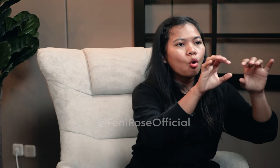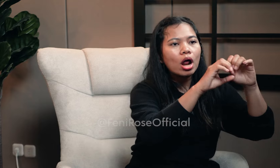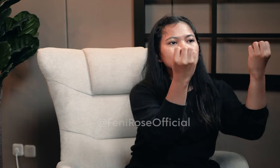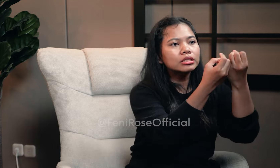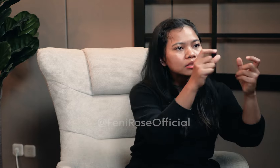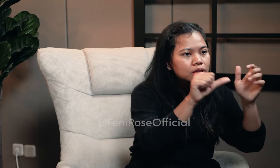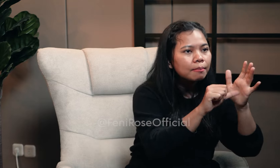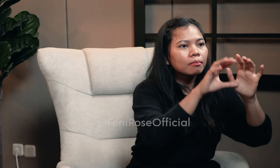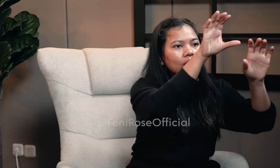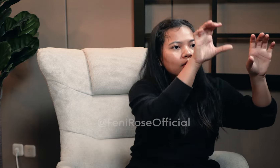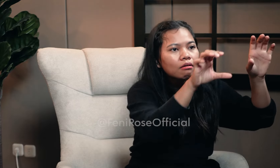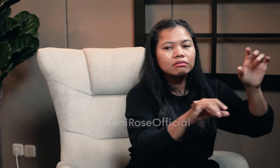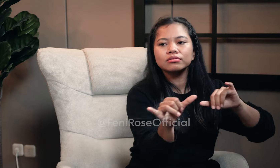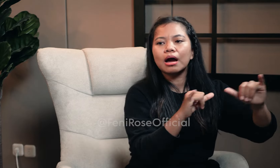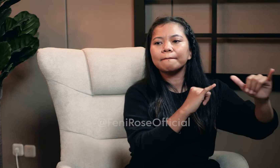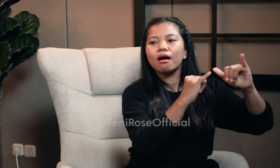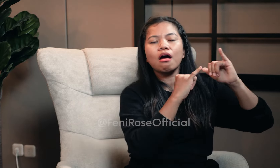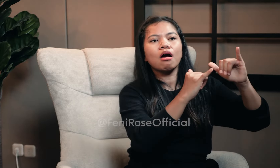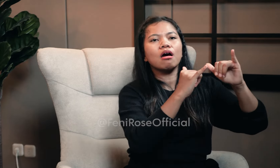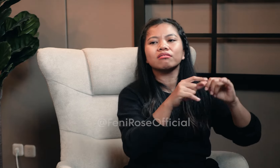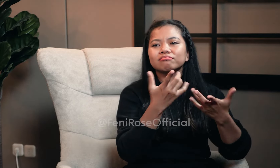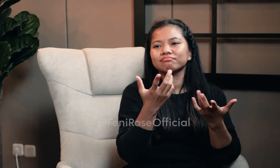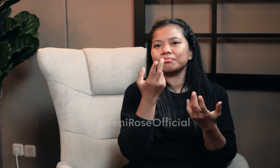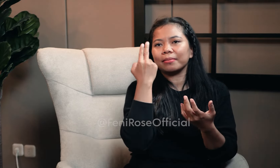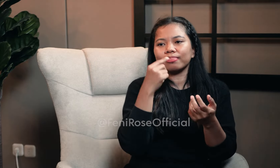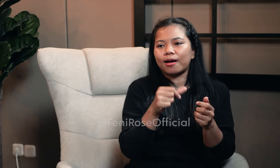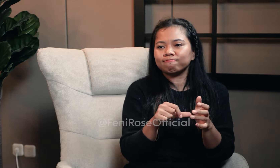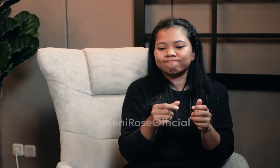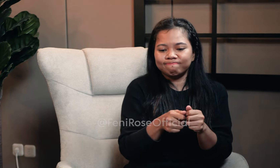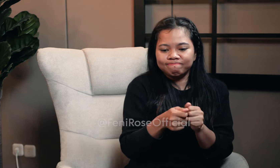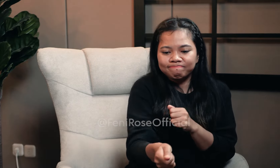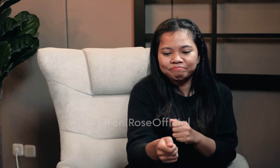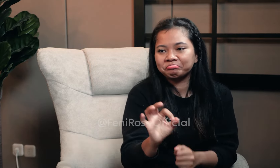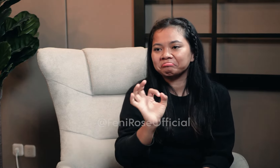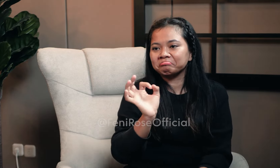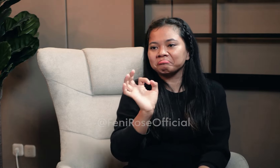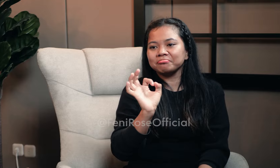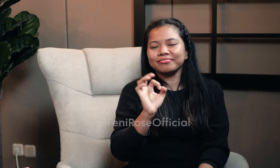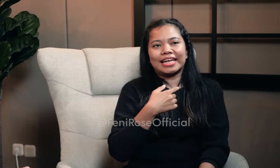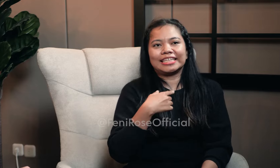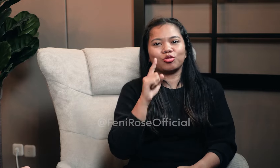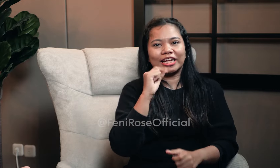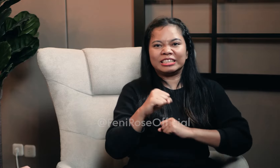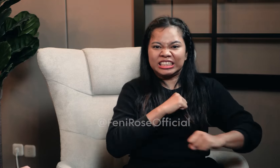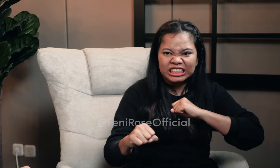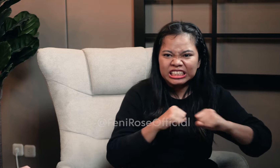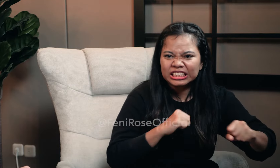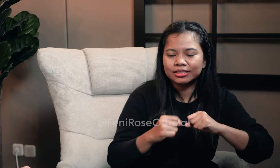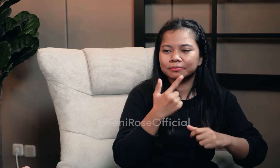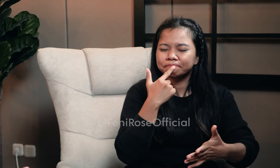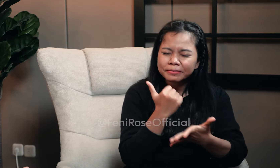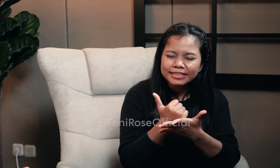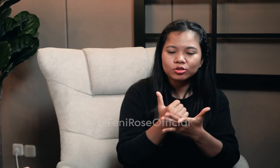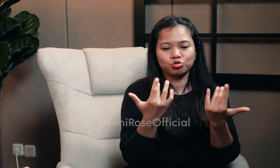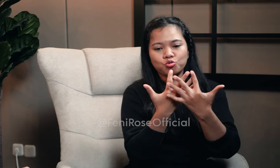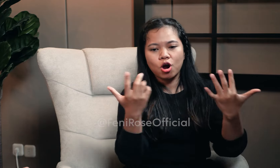mengadvokasi bagaimana bisa sama seperti 1 2 3 seperti itu memiliki tapi tidak ada anggaran dan teman-teman tuli